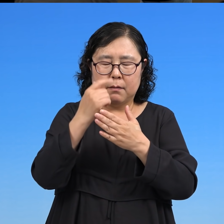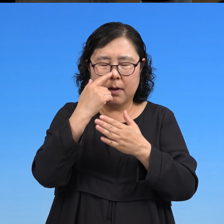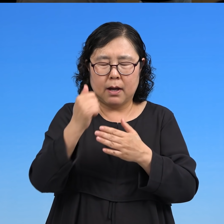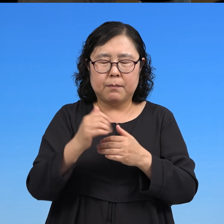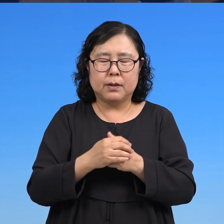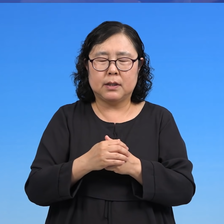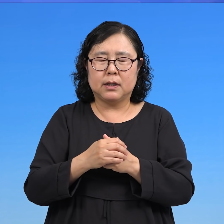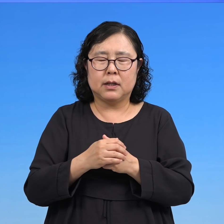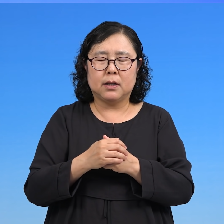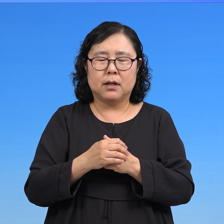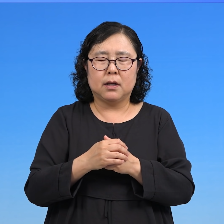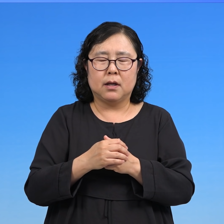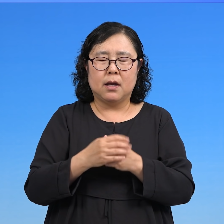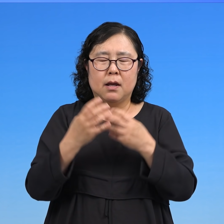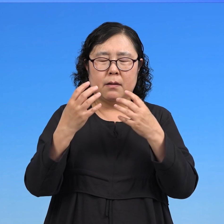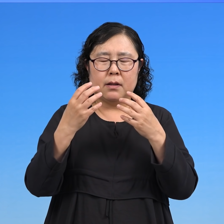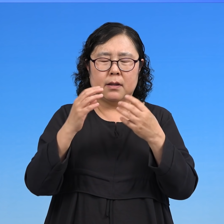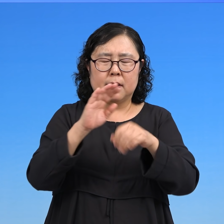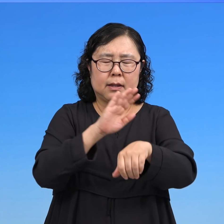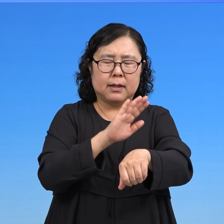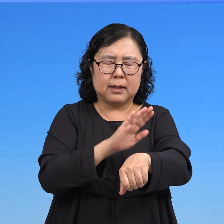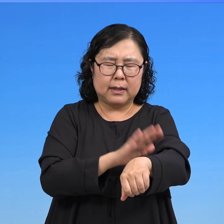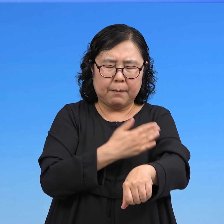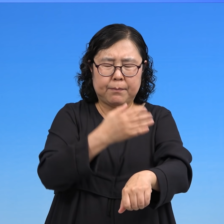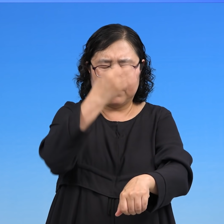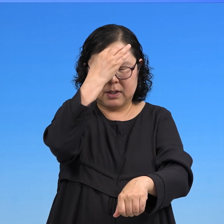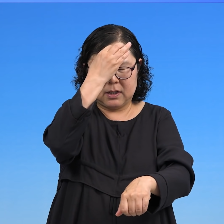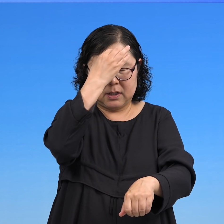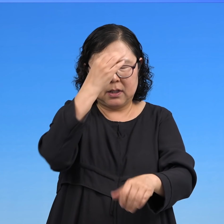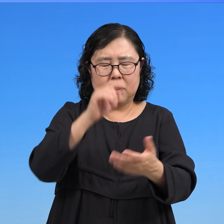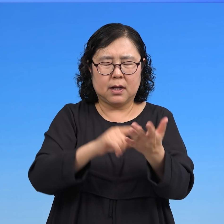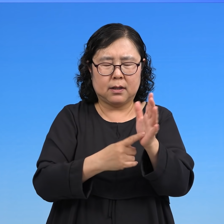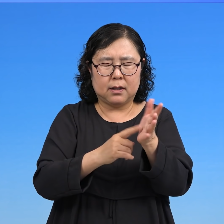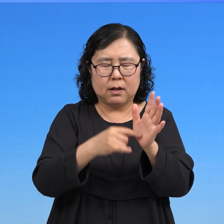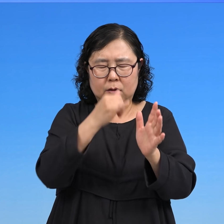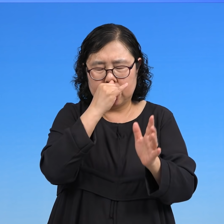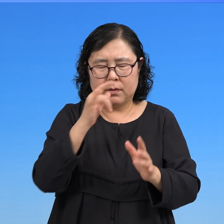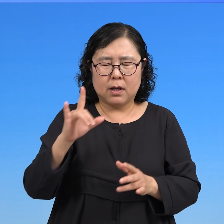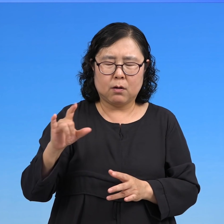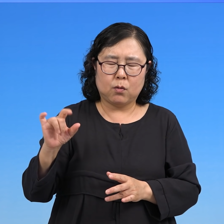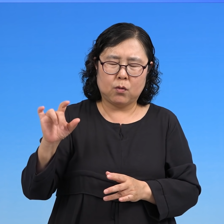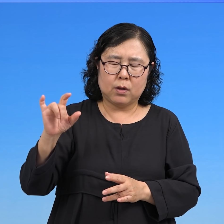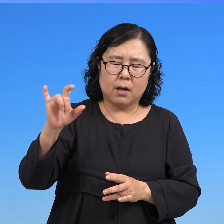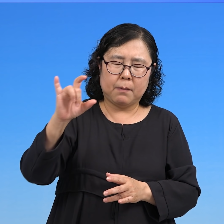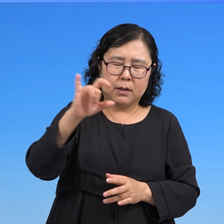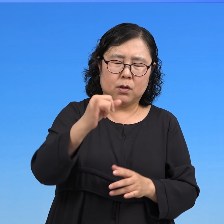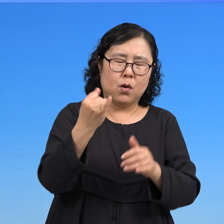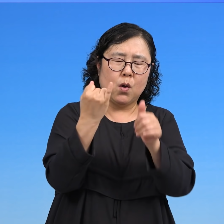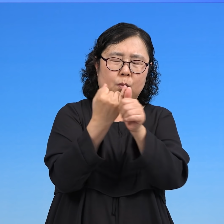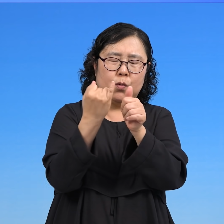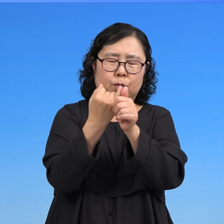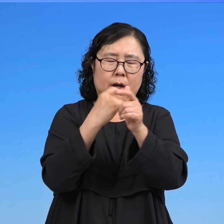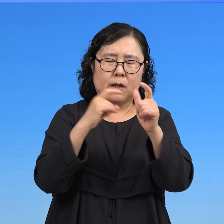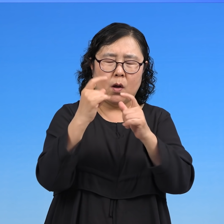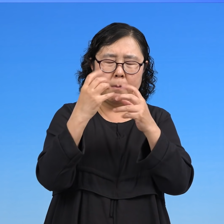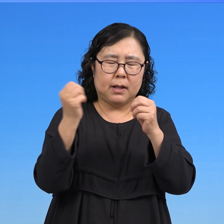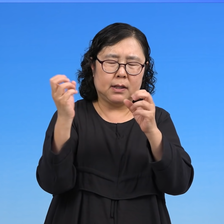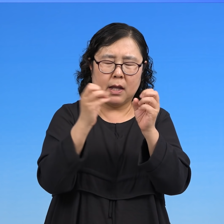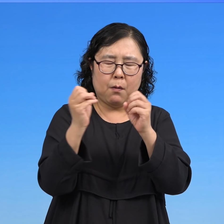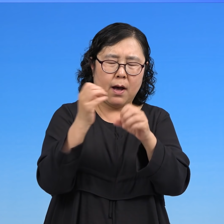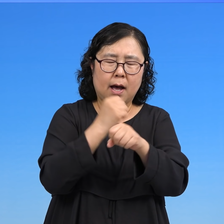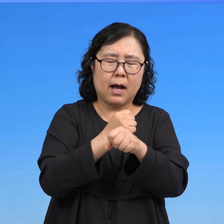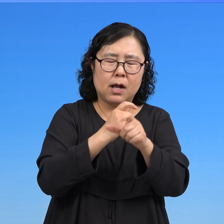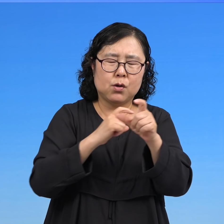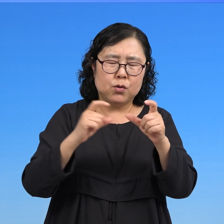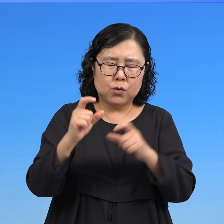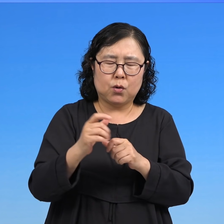하나님 아버지 역기능적인 현상이 나타나고 있는데 코로나 바이러스로 부부가 더 많이